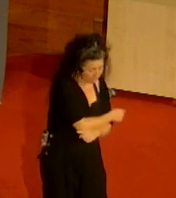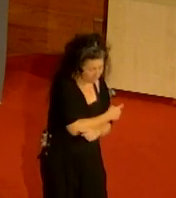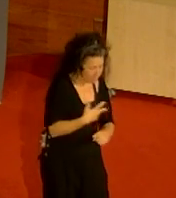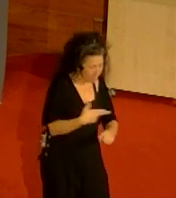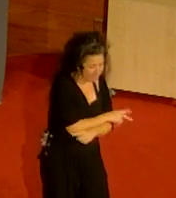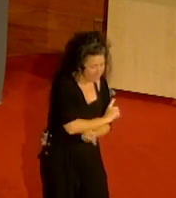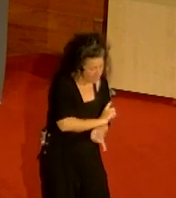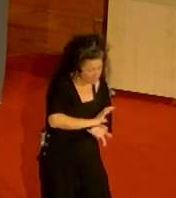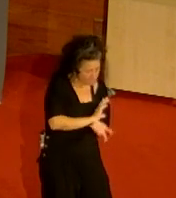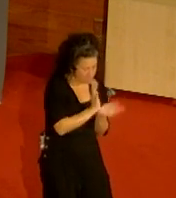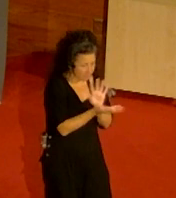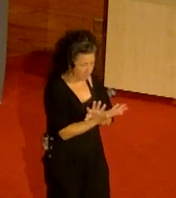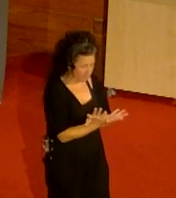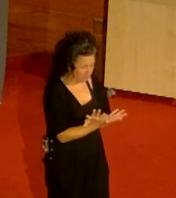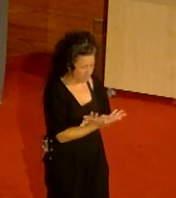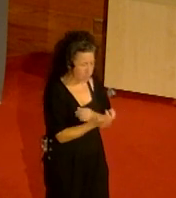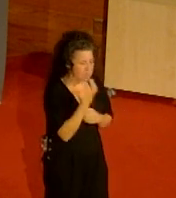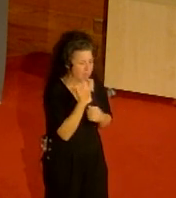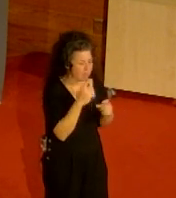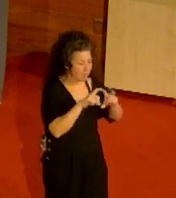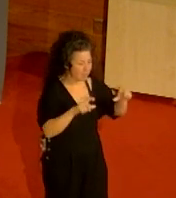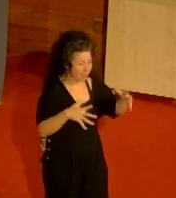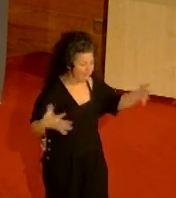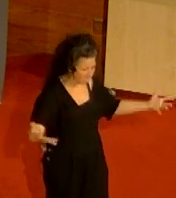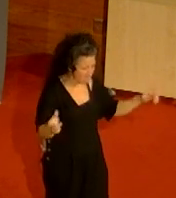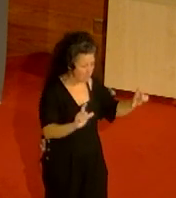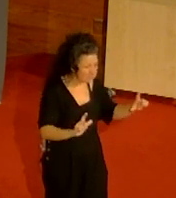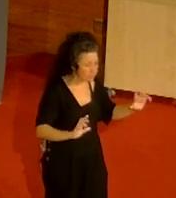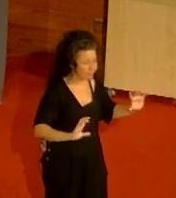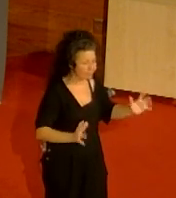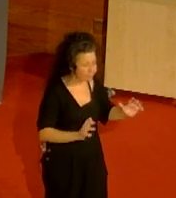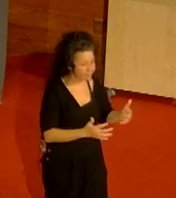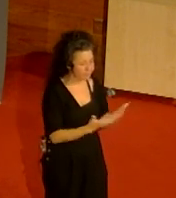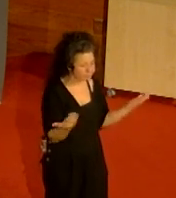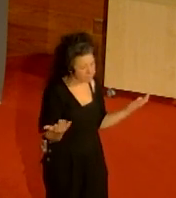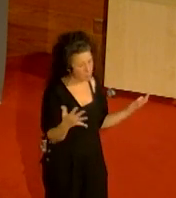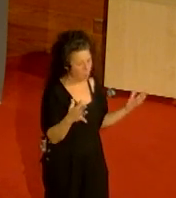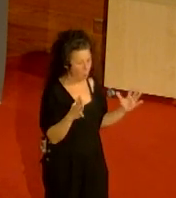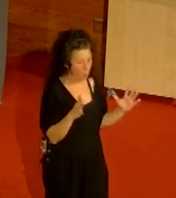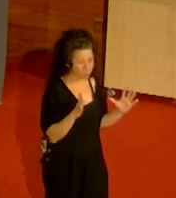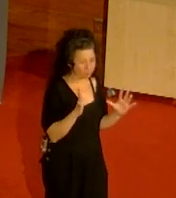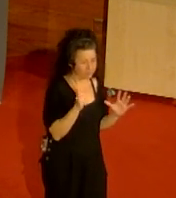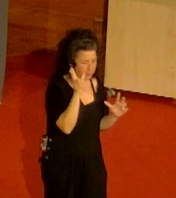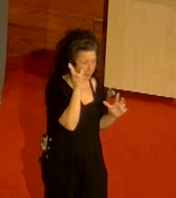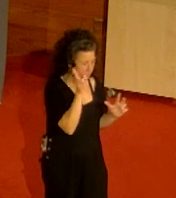¿no? En el caso de las grandes corporaciones, de mantener ciertos privilegios. Bueno,